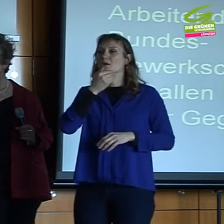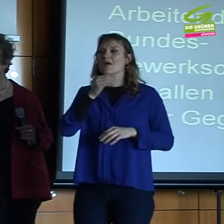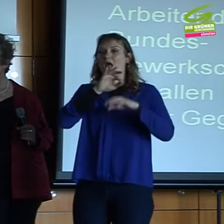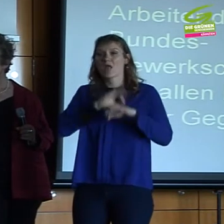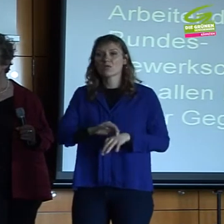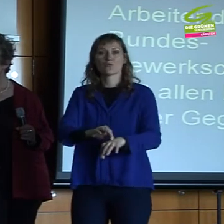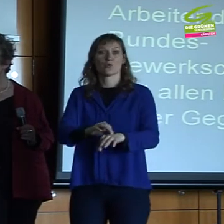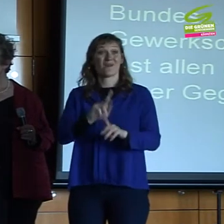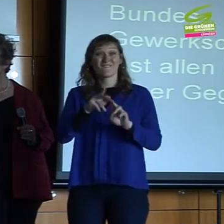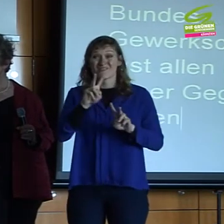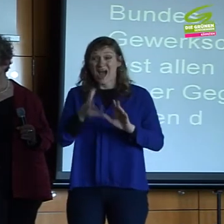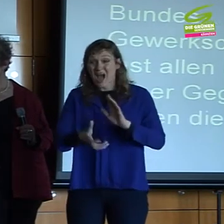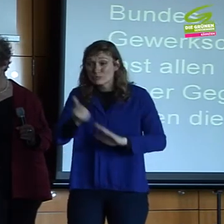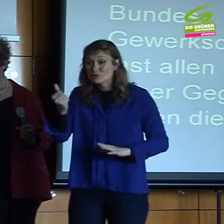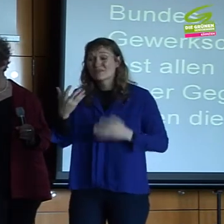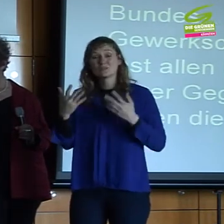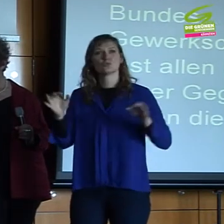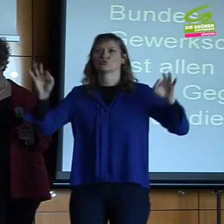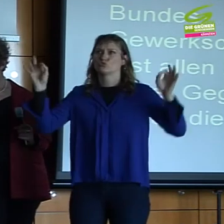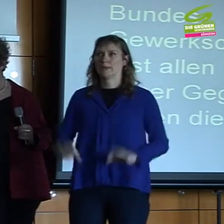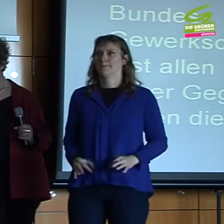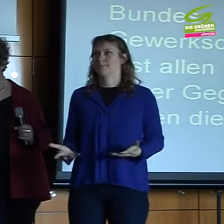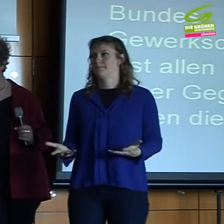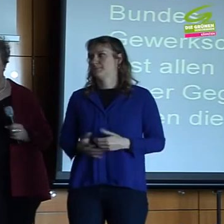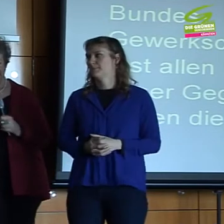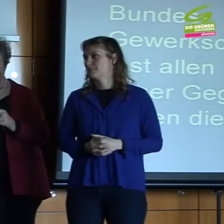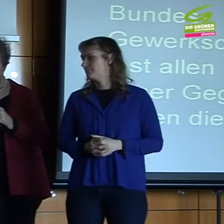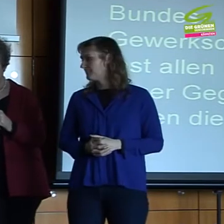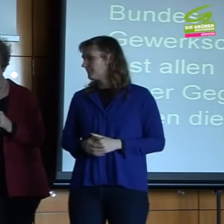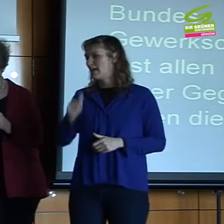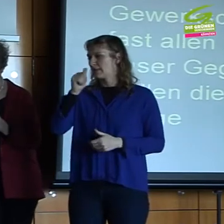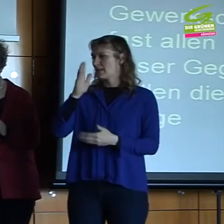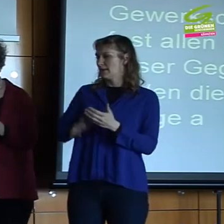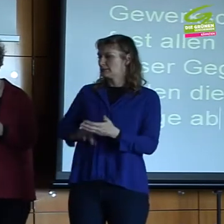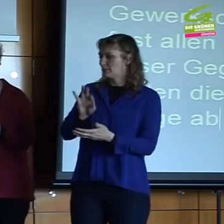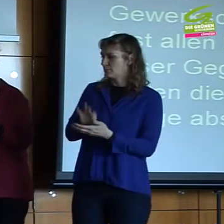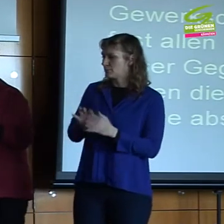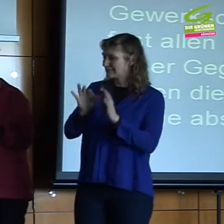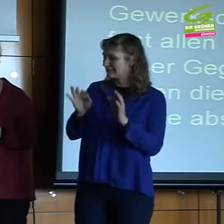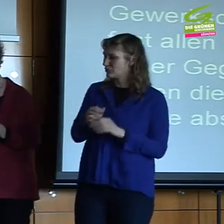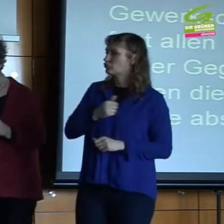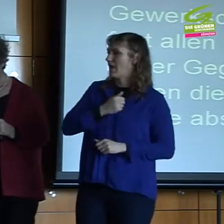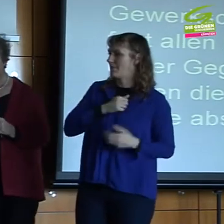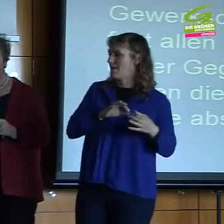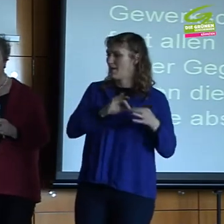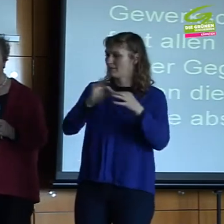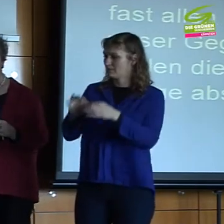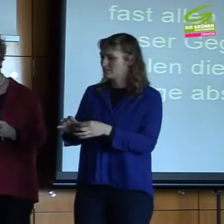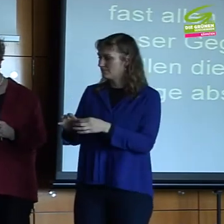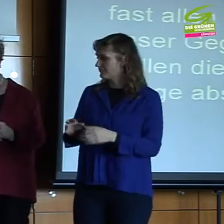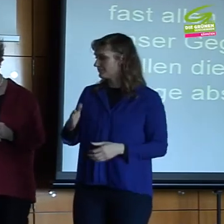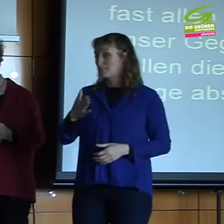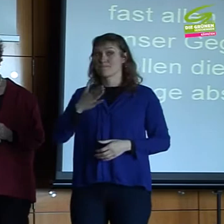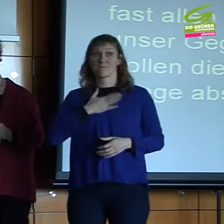das wäre fatal, wenn das in diese Richtung gehen würde. Ein letzter Satz noch zur Steiermark. Also wenn ich